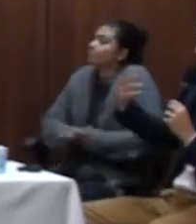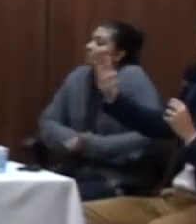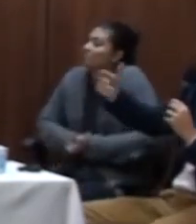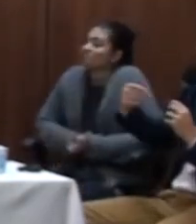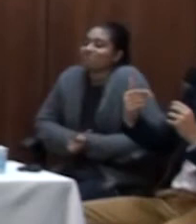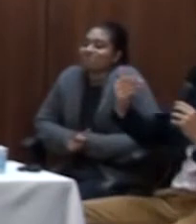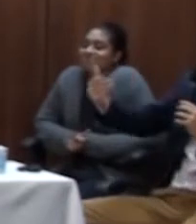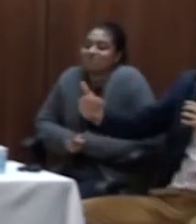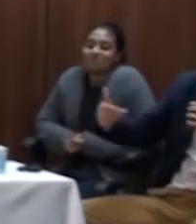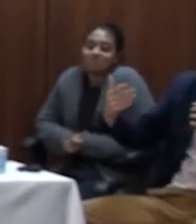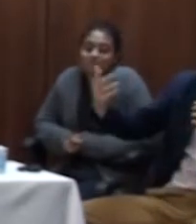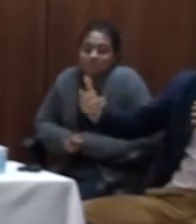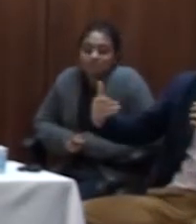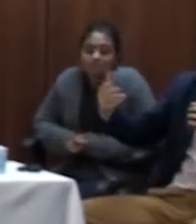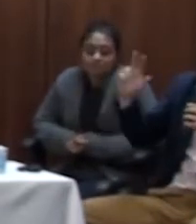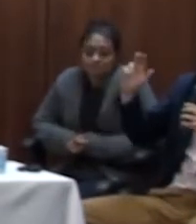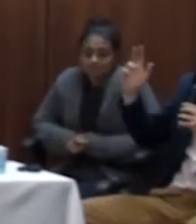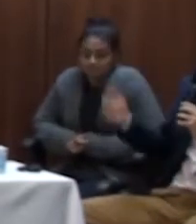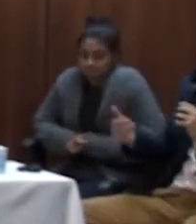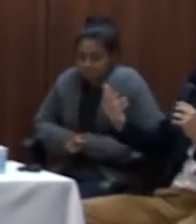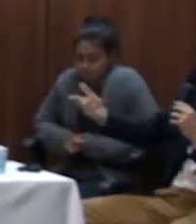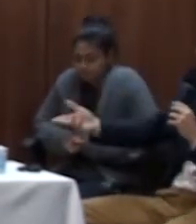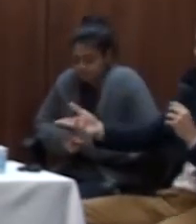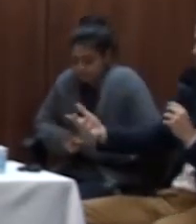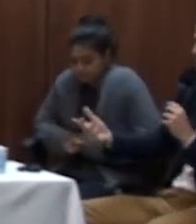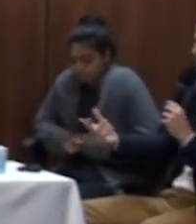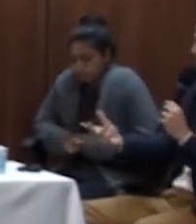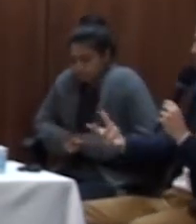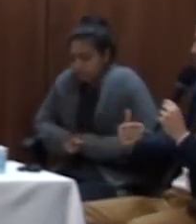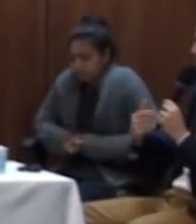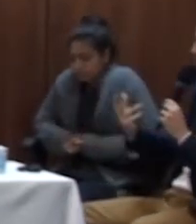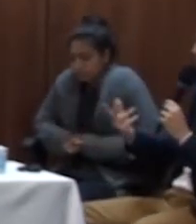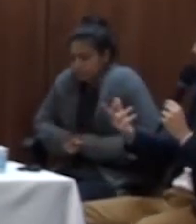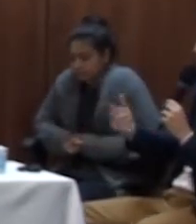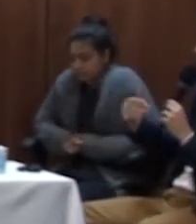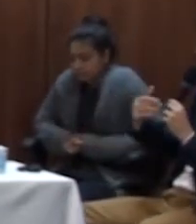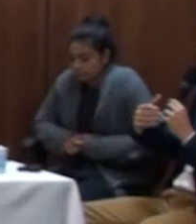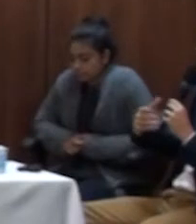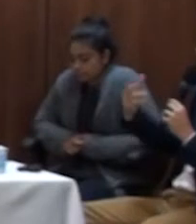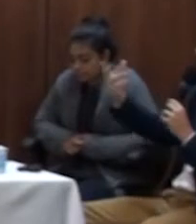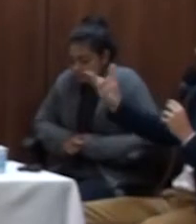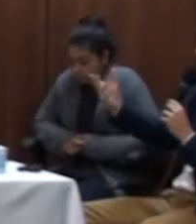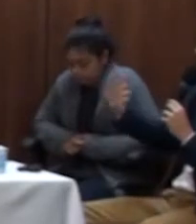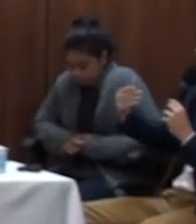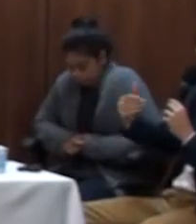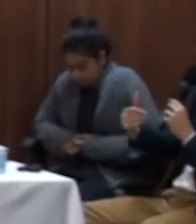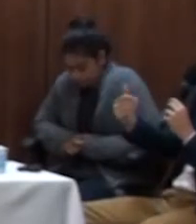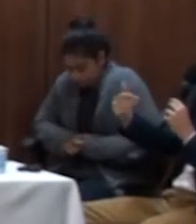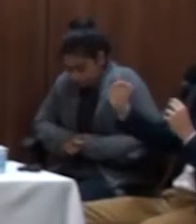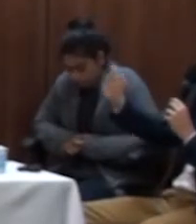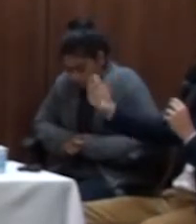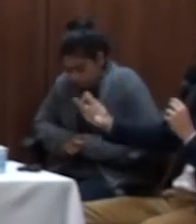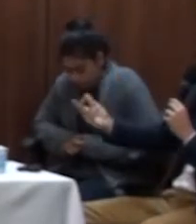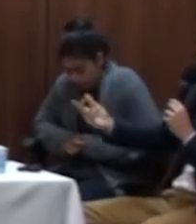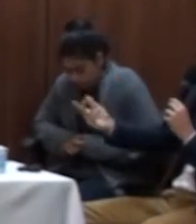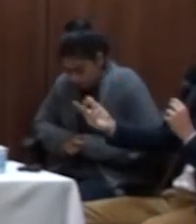assim, é uma atividade investigativa no sentido de buscar nos informar, mas essas informações nos